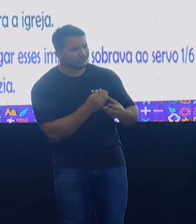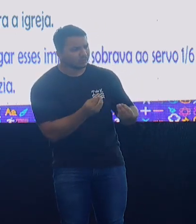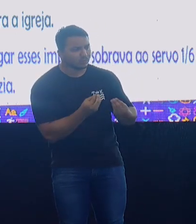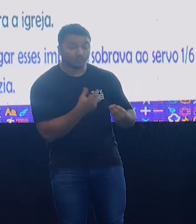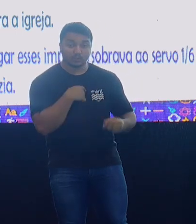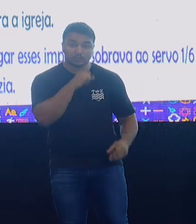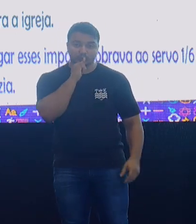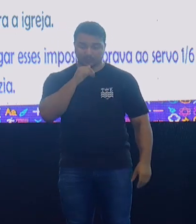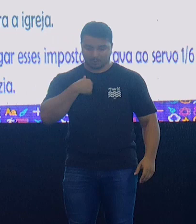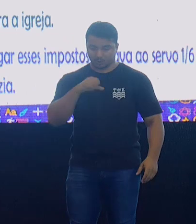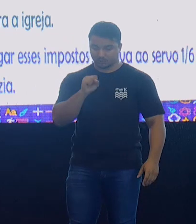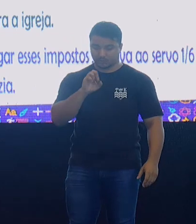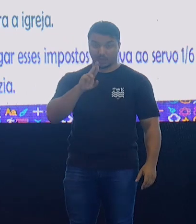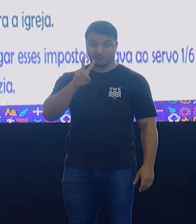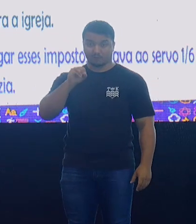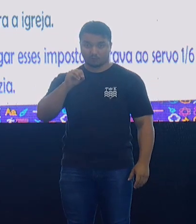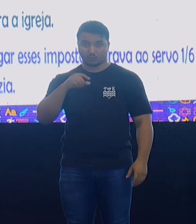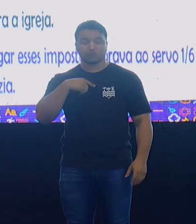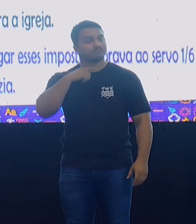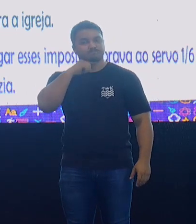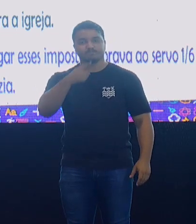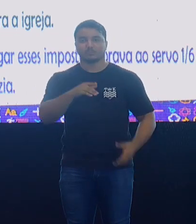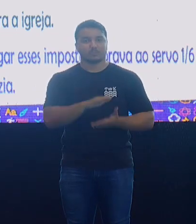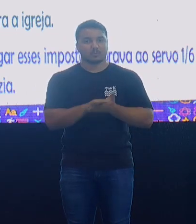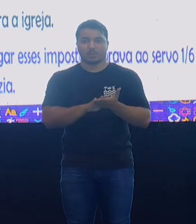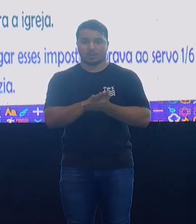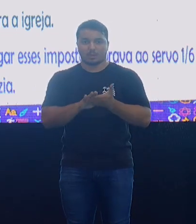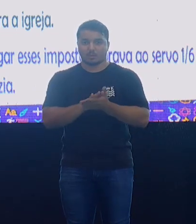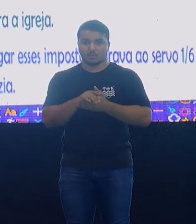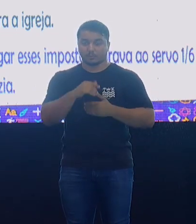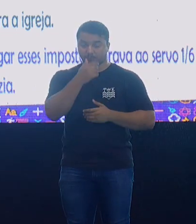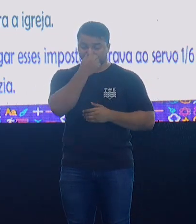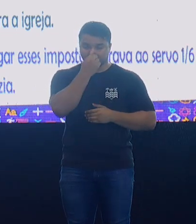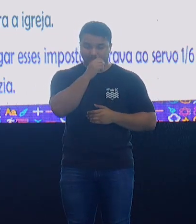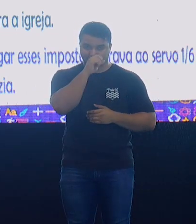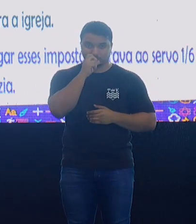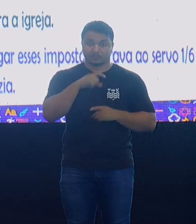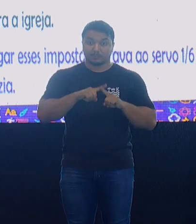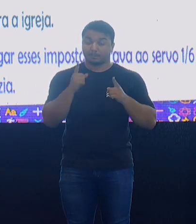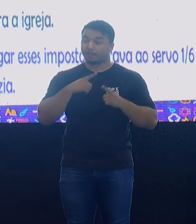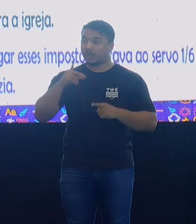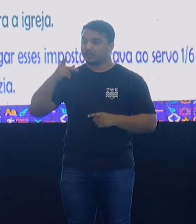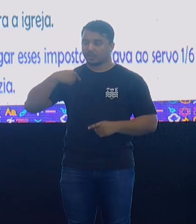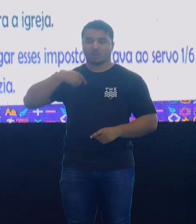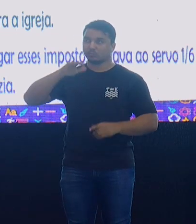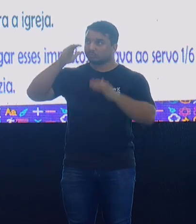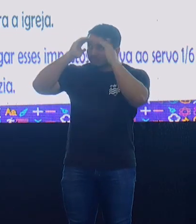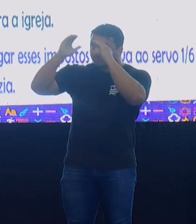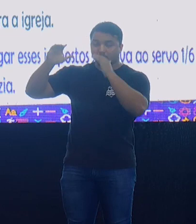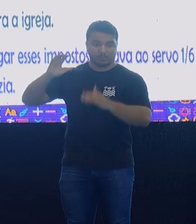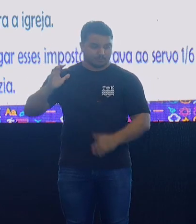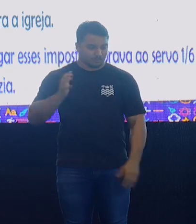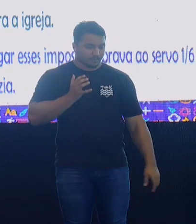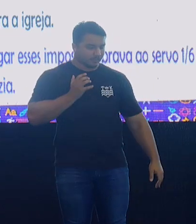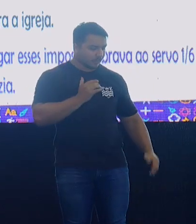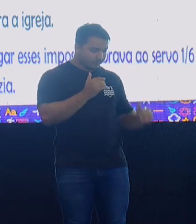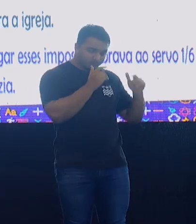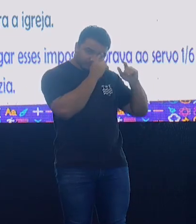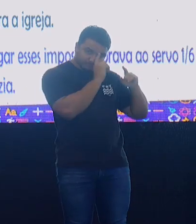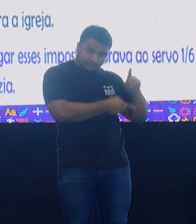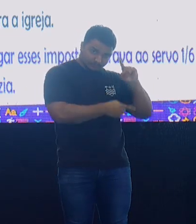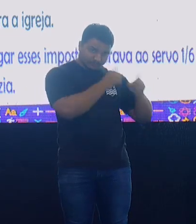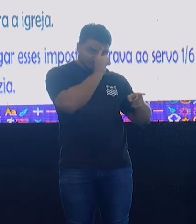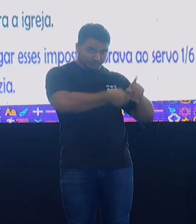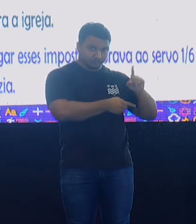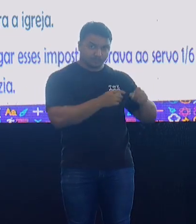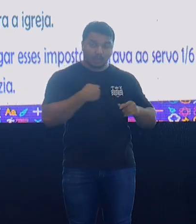O servo não podia fazer nada sem autorização do seu senhor. Então, uma das coisas que ele precisava fazer